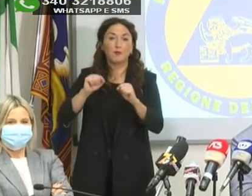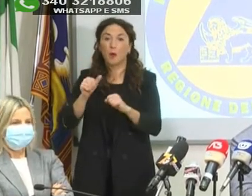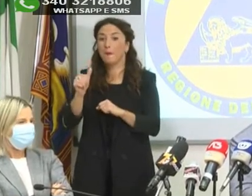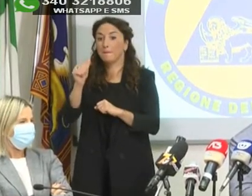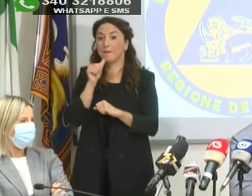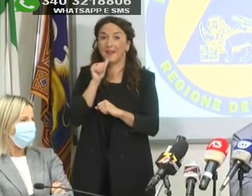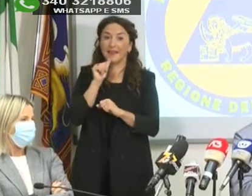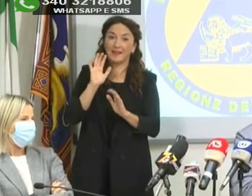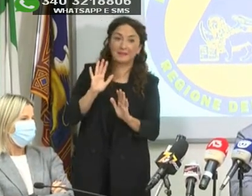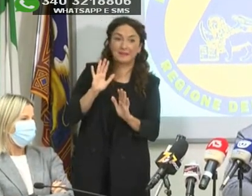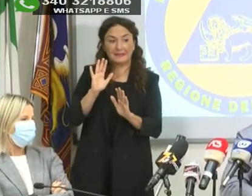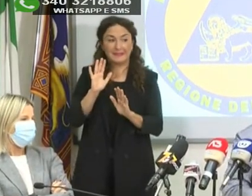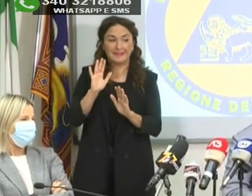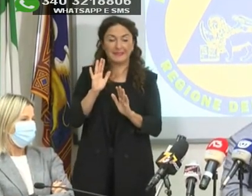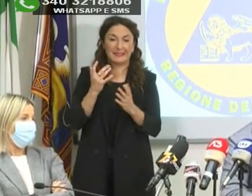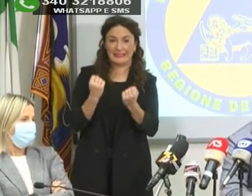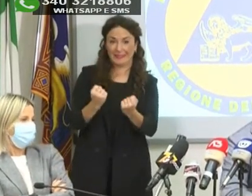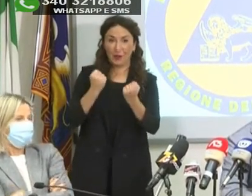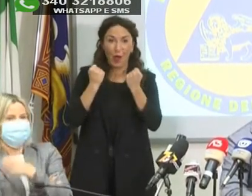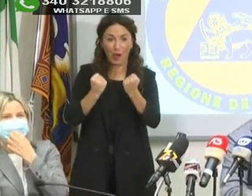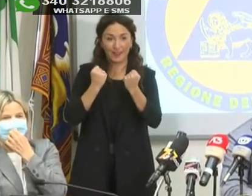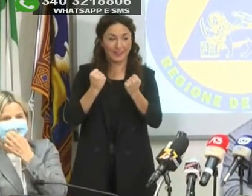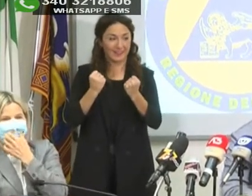molto, molto concentrato, al